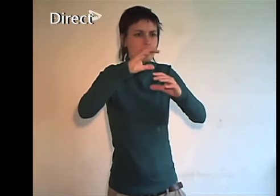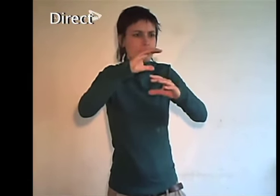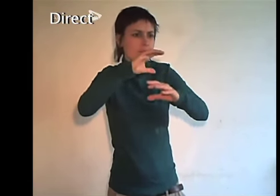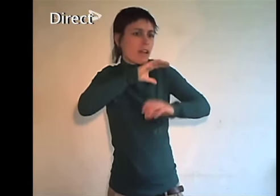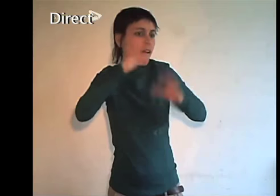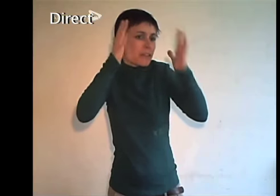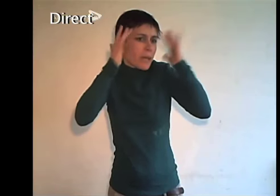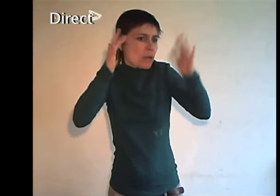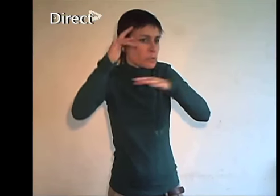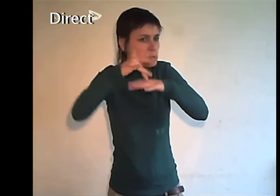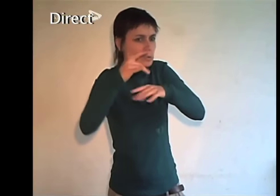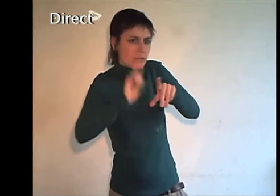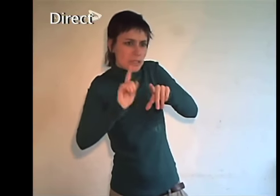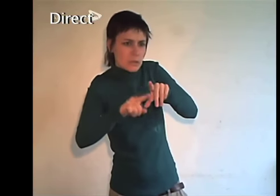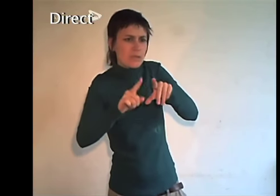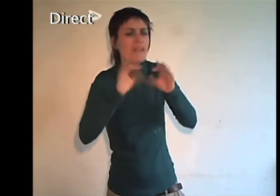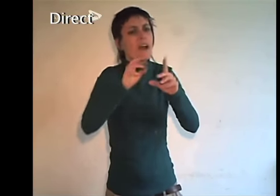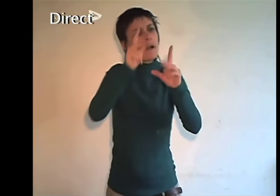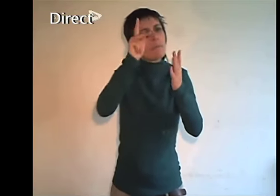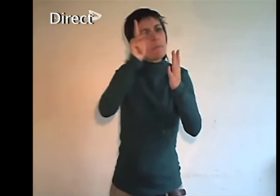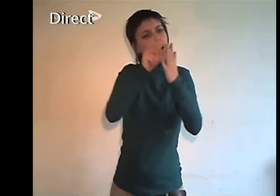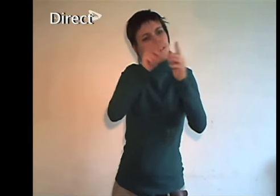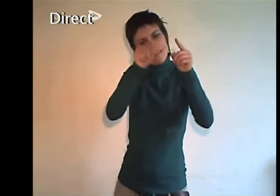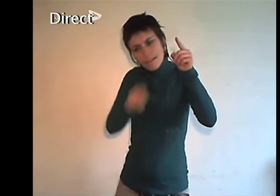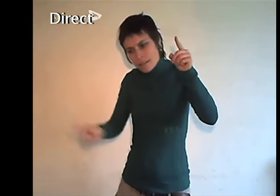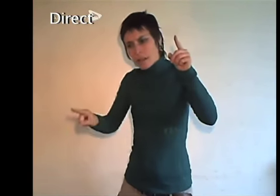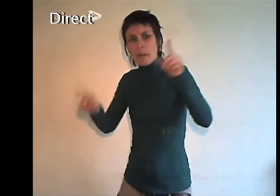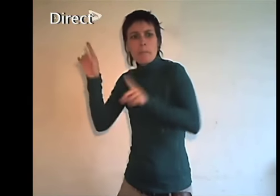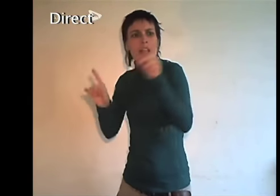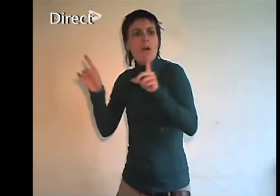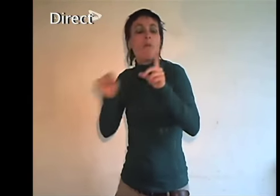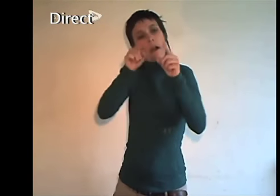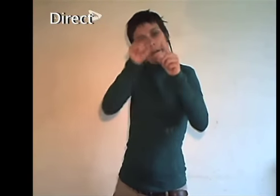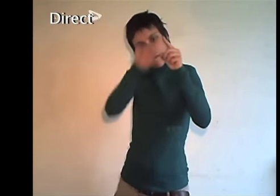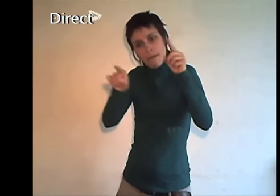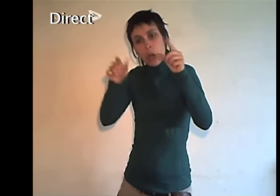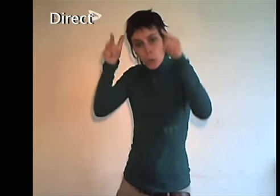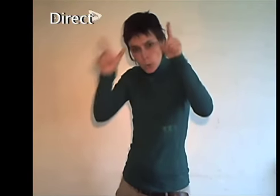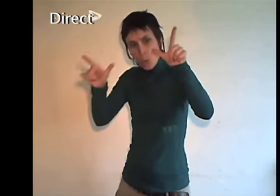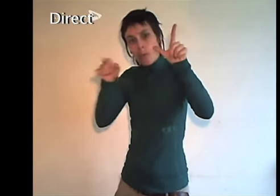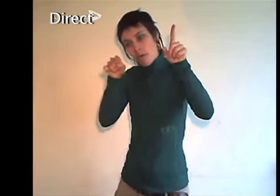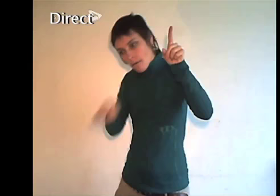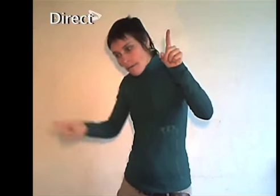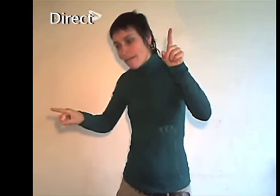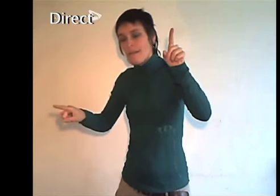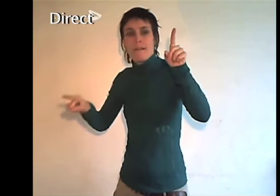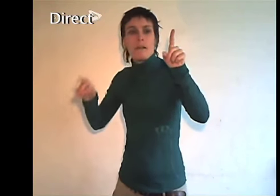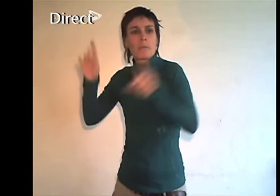sommes rencontrés. C'est vrai qu'il y avait eu, suite à cette marche, donc de Paris à Milan, en passant par Lyon, il y a quelques